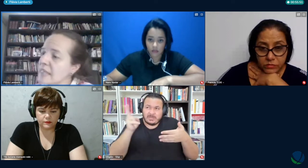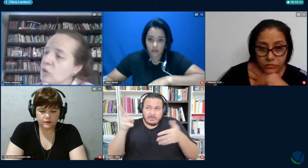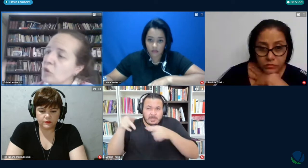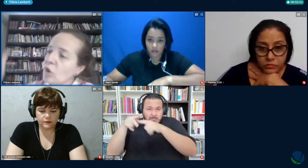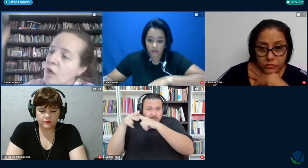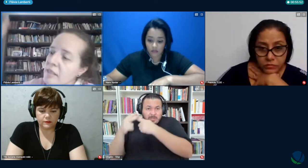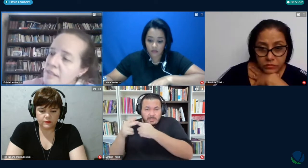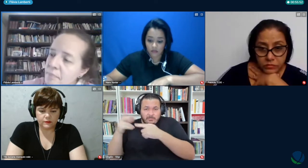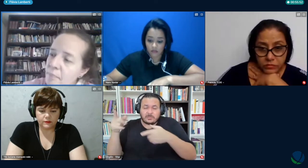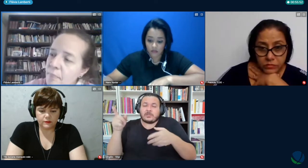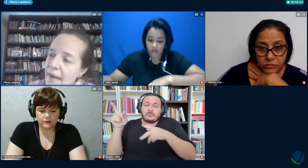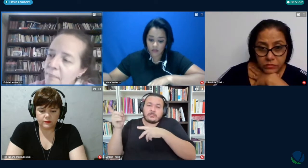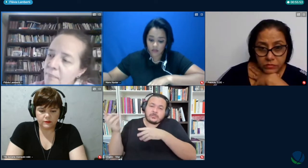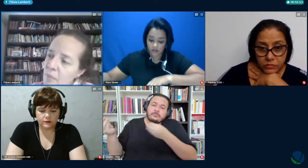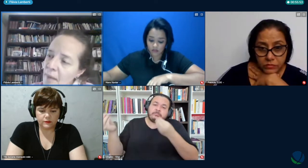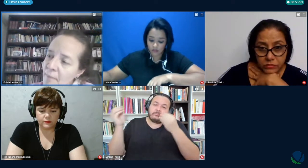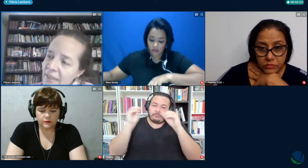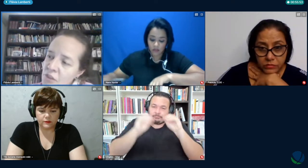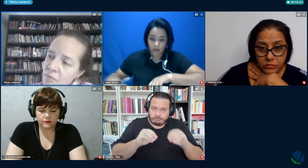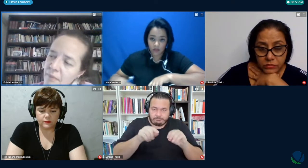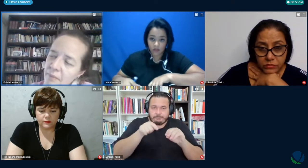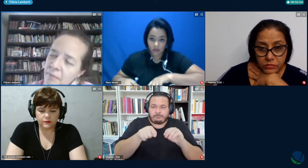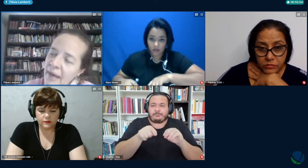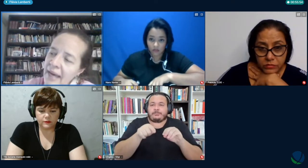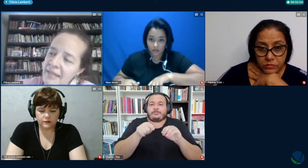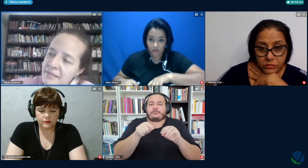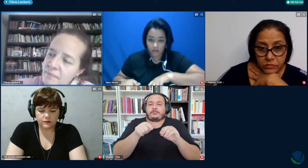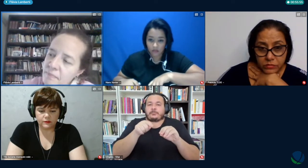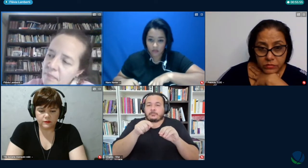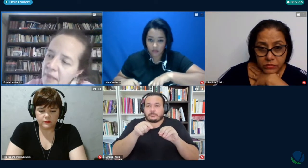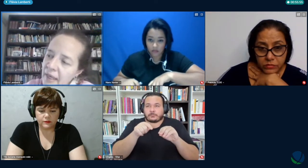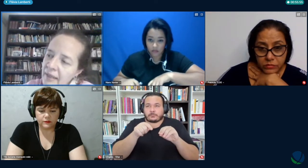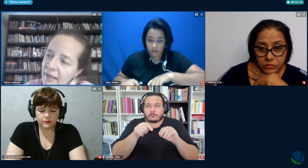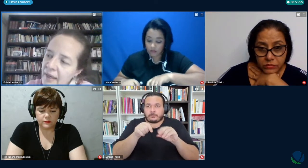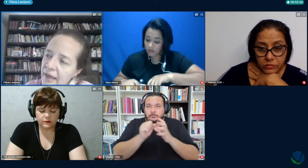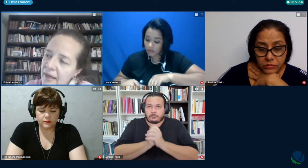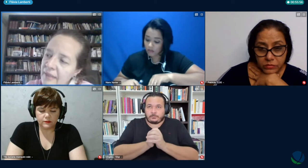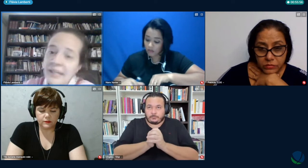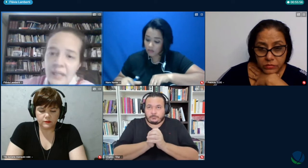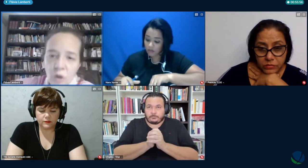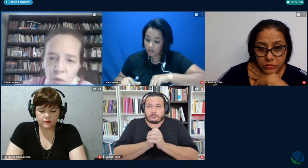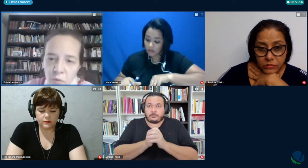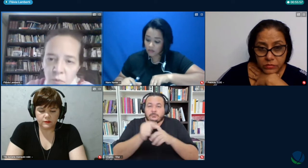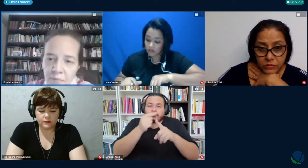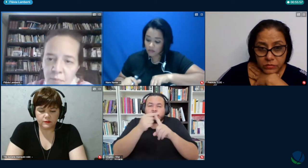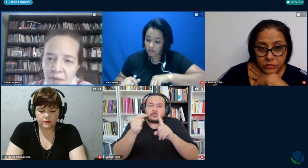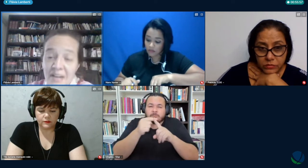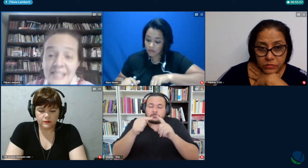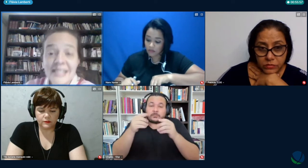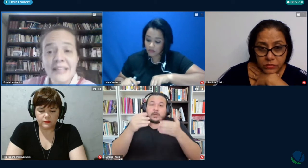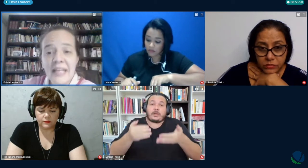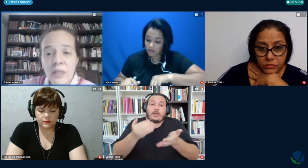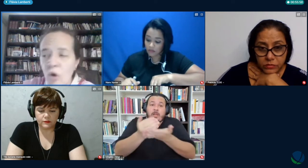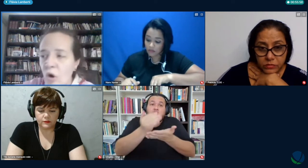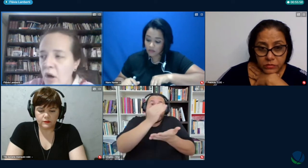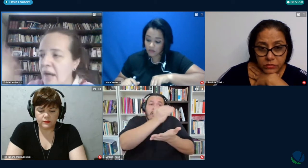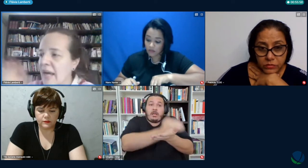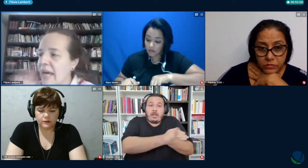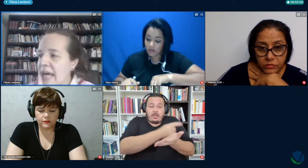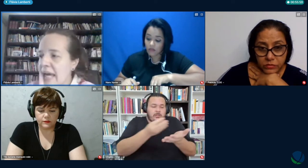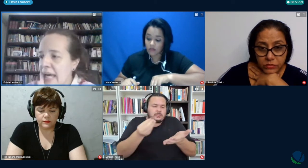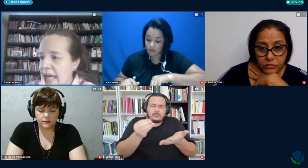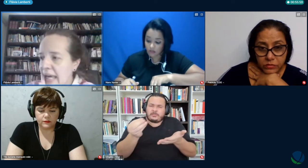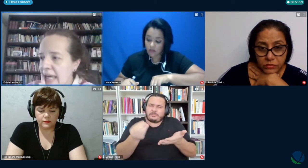você trouxe para uma parte mais anterior, para uma fase anterior